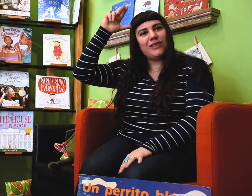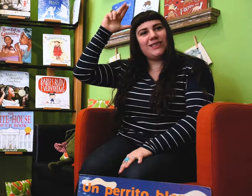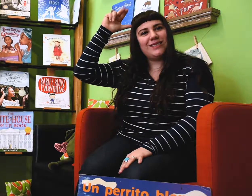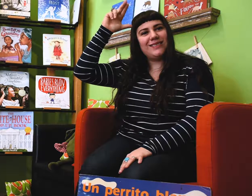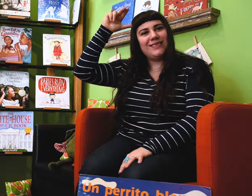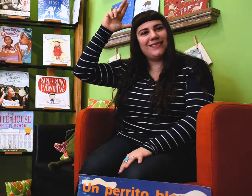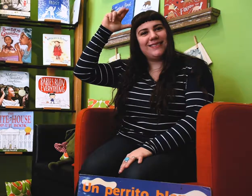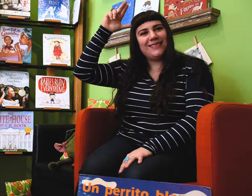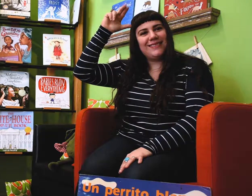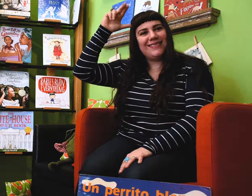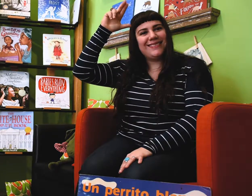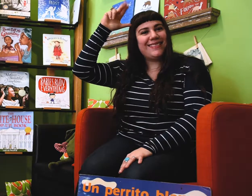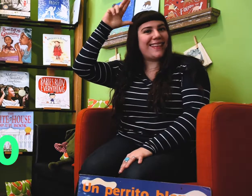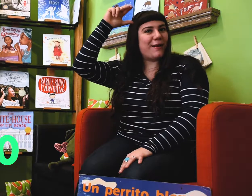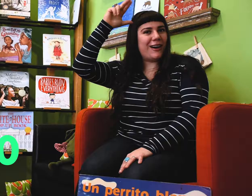Horse. Caballo.